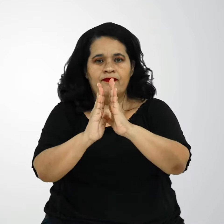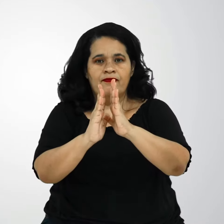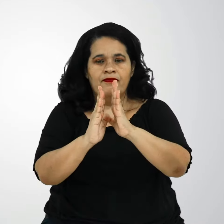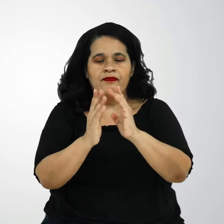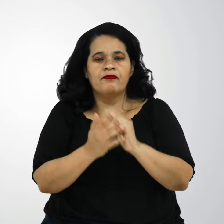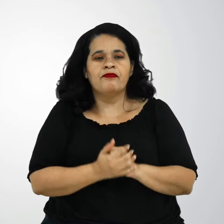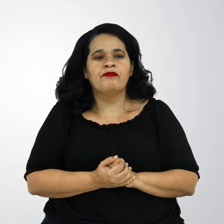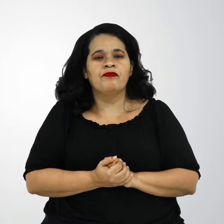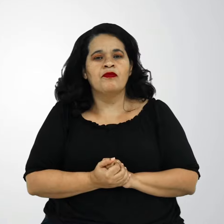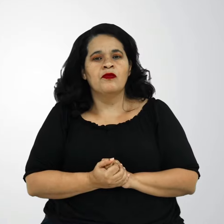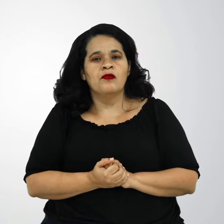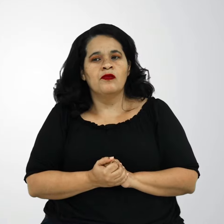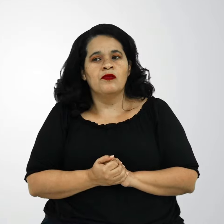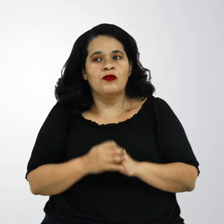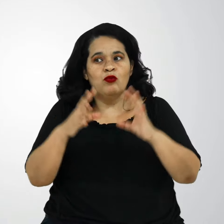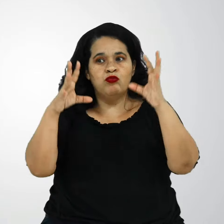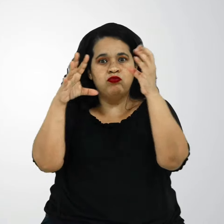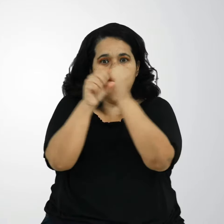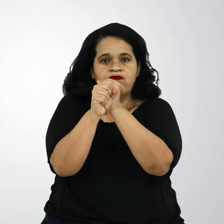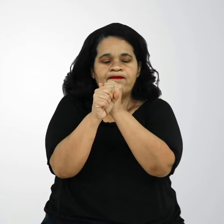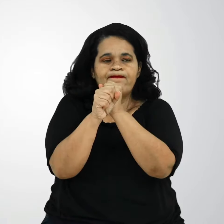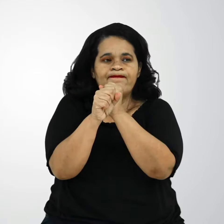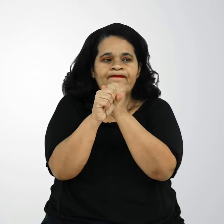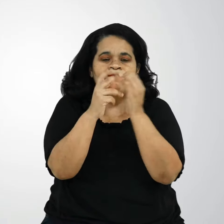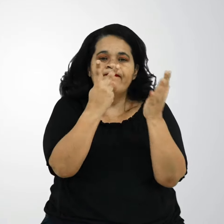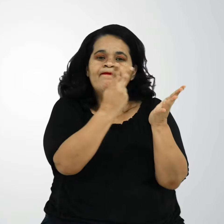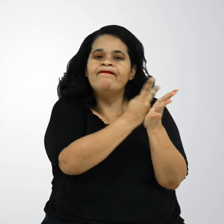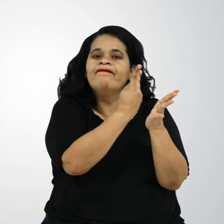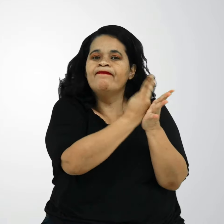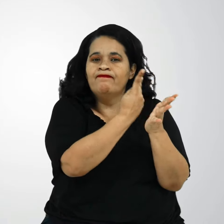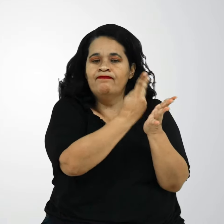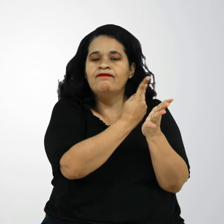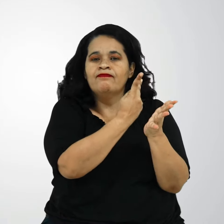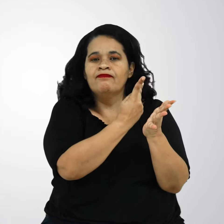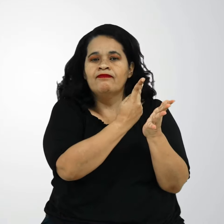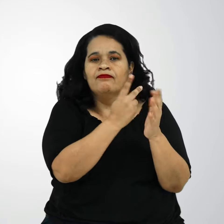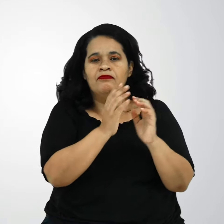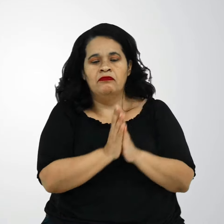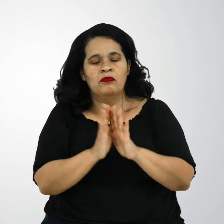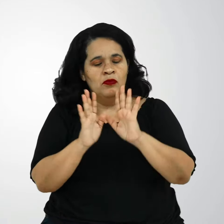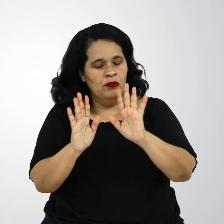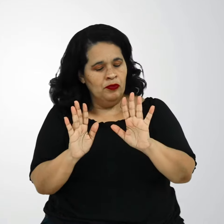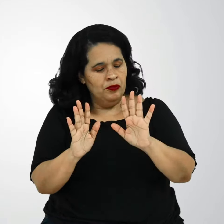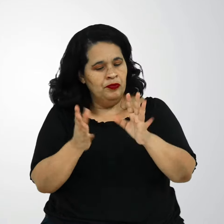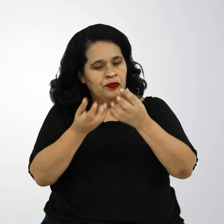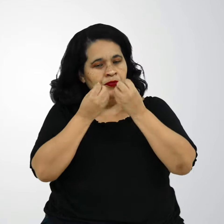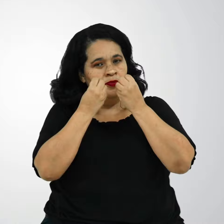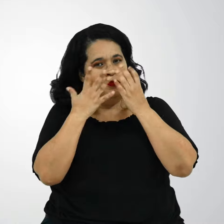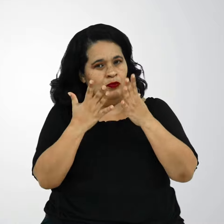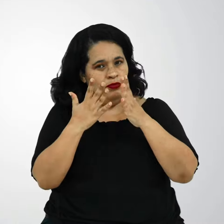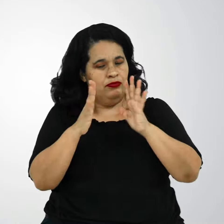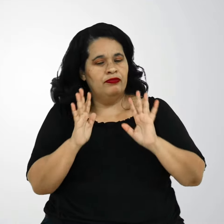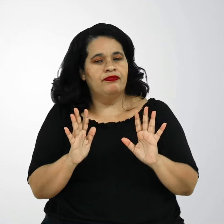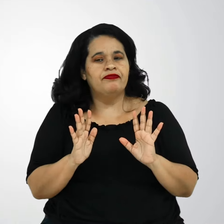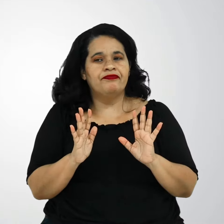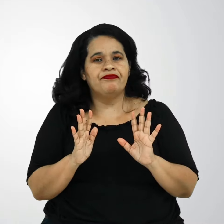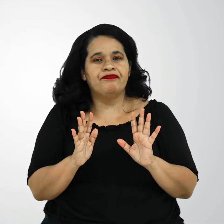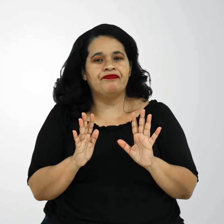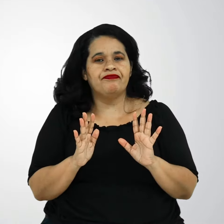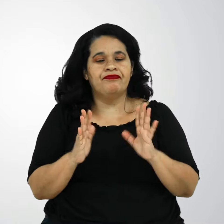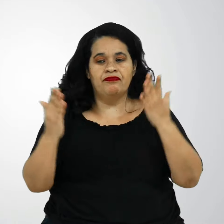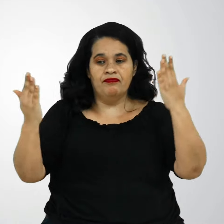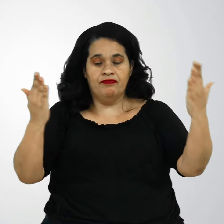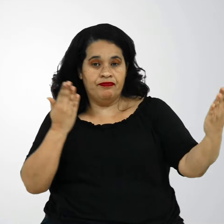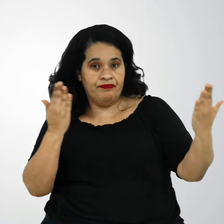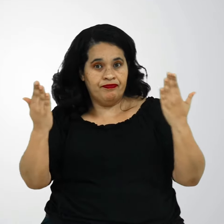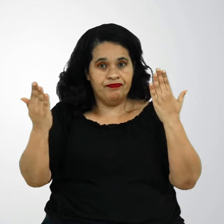conta. Não dá. Então, se você joga lá para o início do Ministério Público, aí... Mas, enfim, irmãos... Então, mas fica evidente que não dá para... Fica evidente